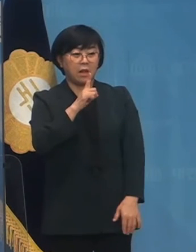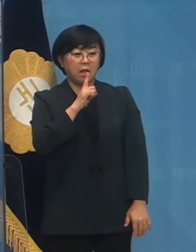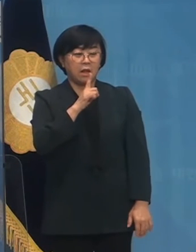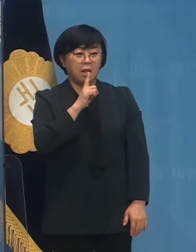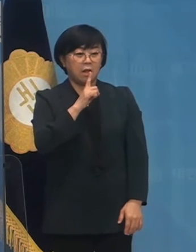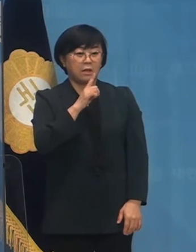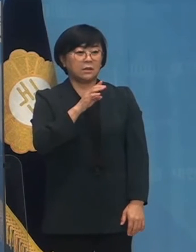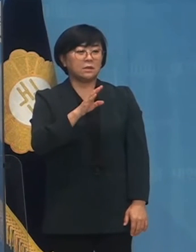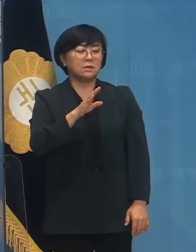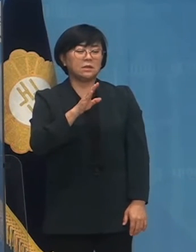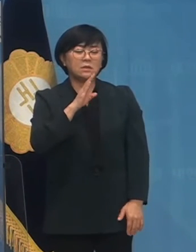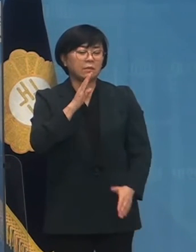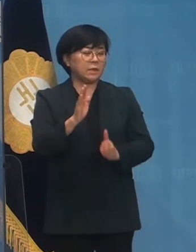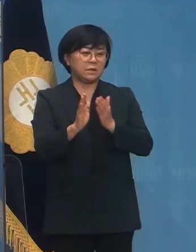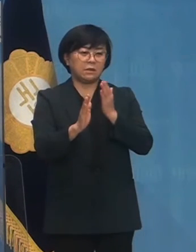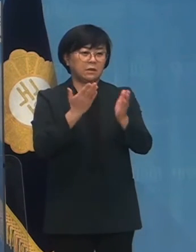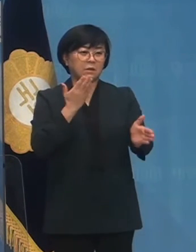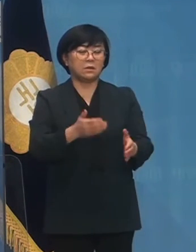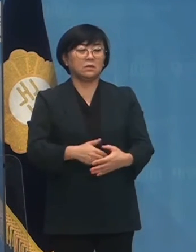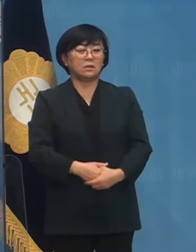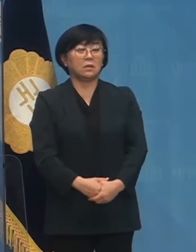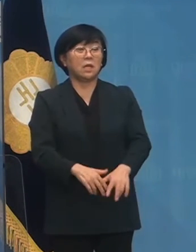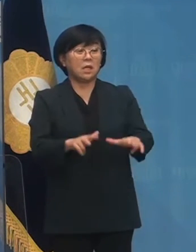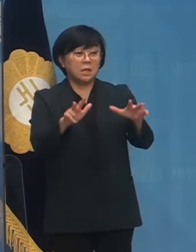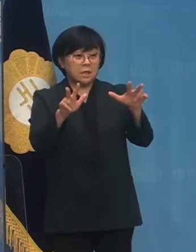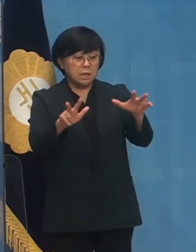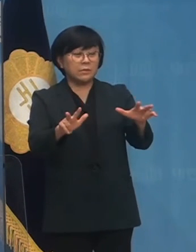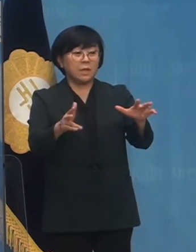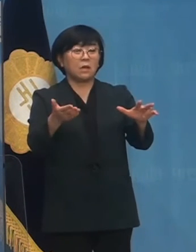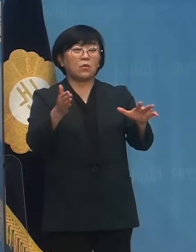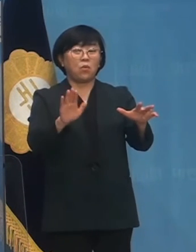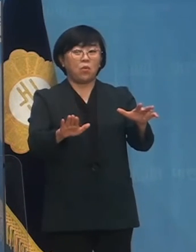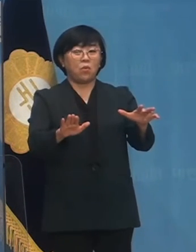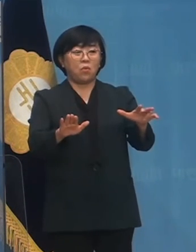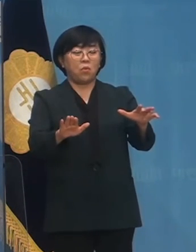정말 이율배반적이라고 생각합니다. 지금이라도